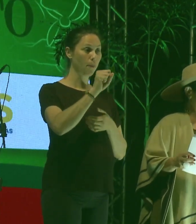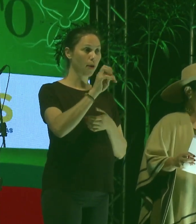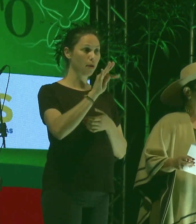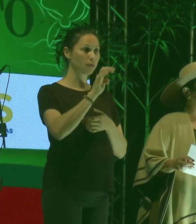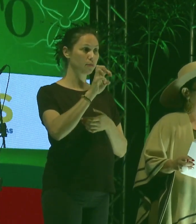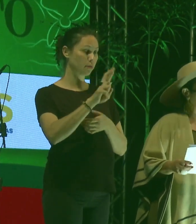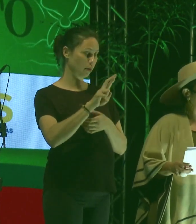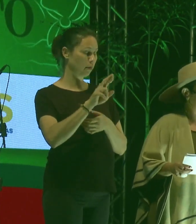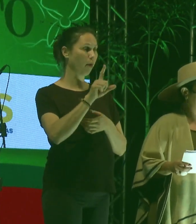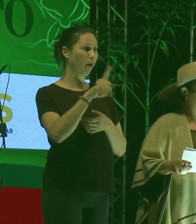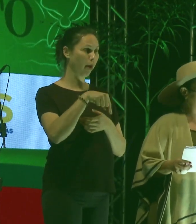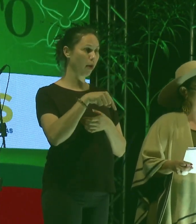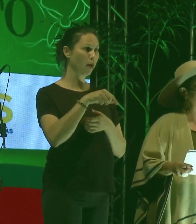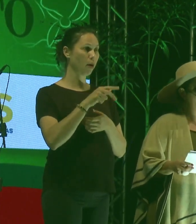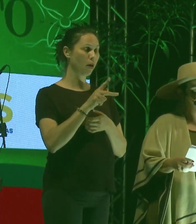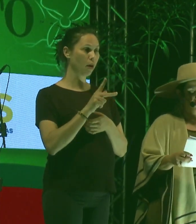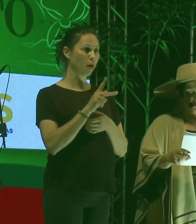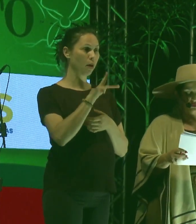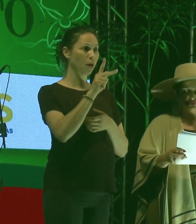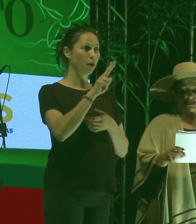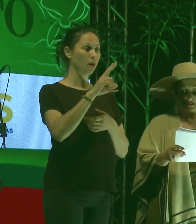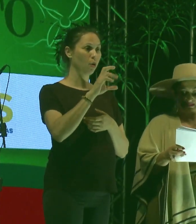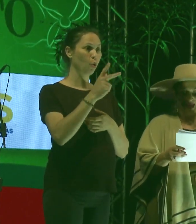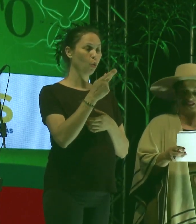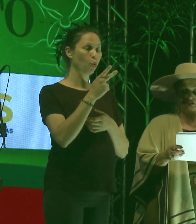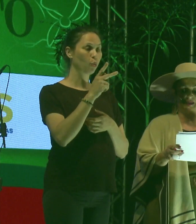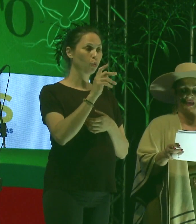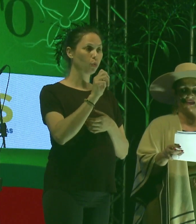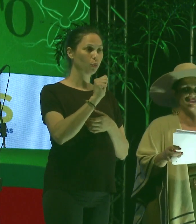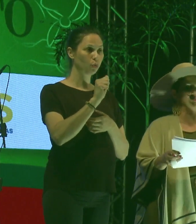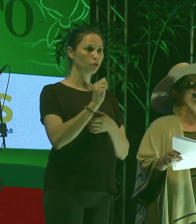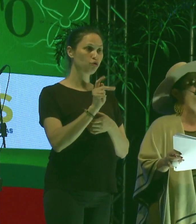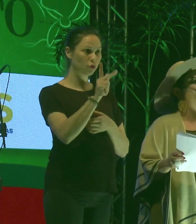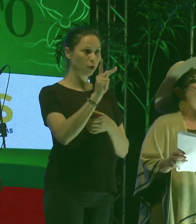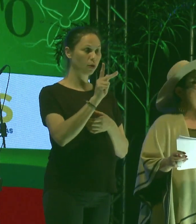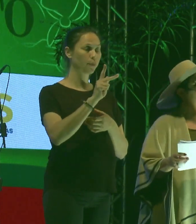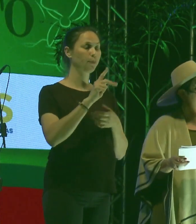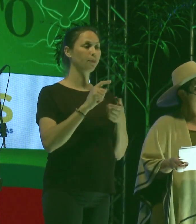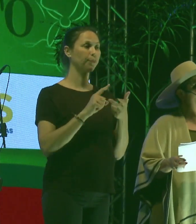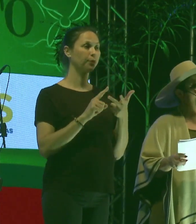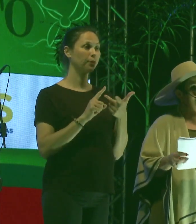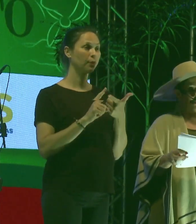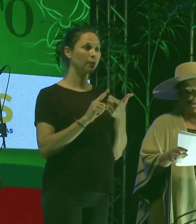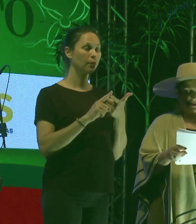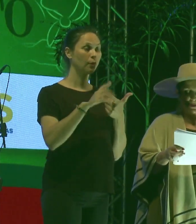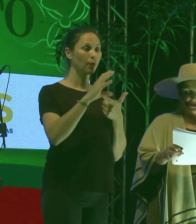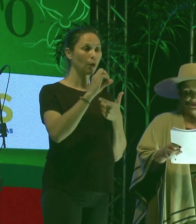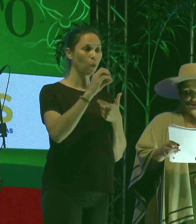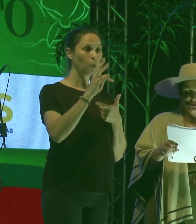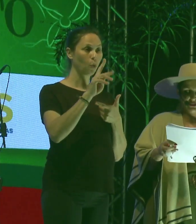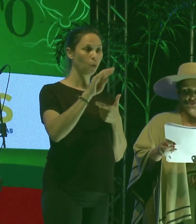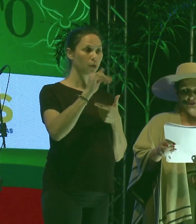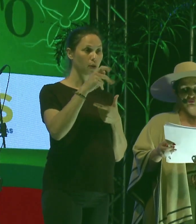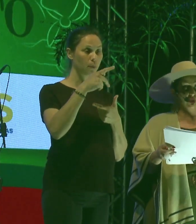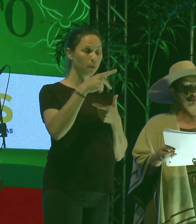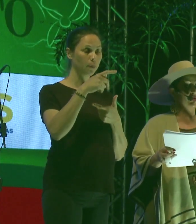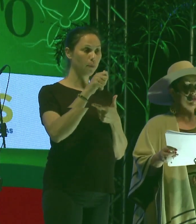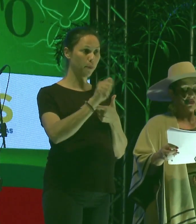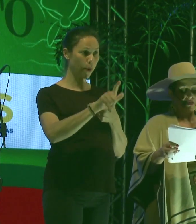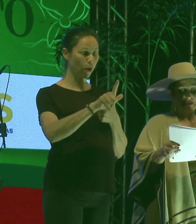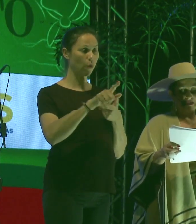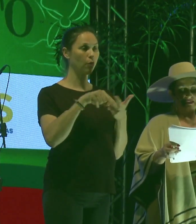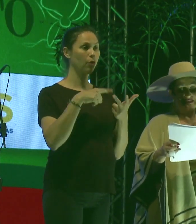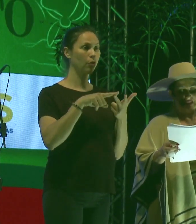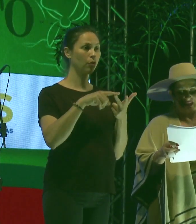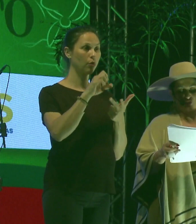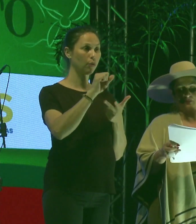eles que foram, que são fundamentais para a realização desta 11ª edição do Canto de Luz